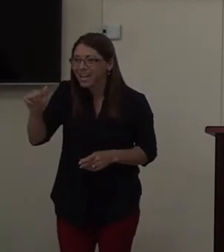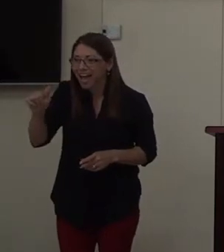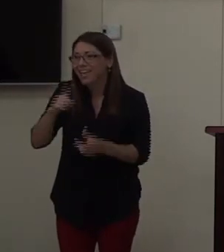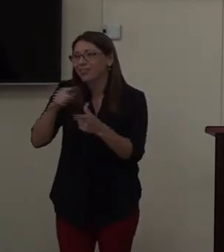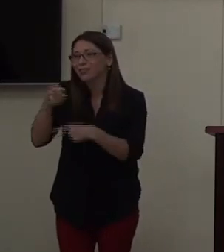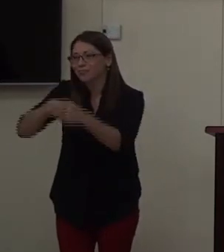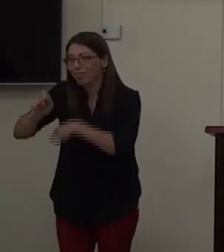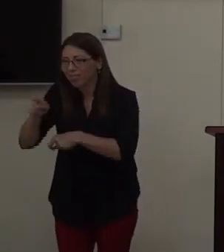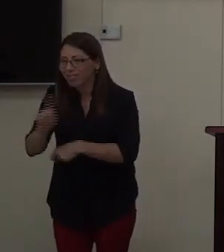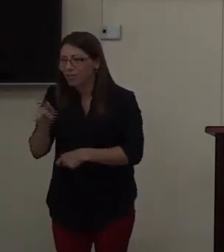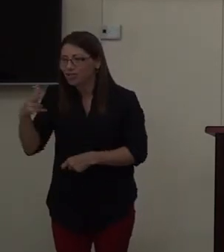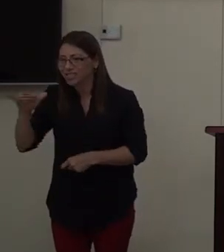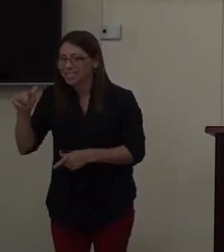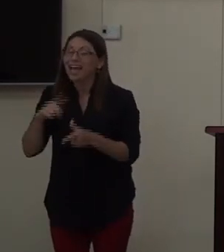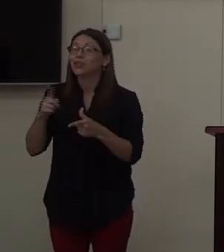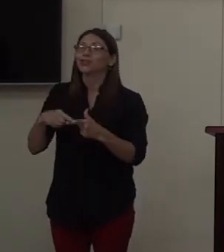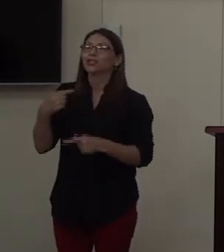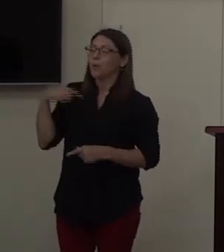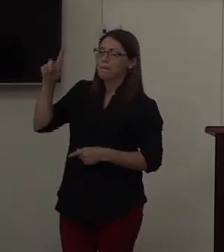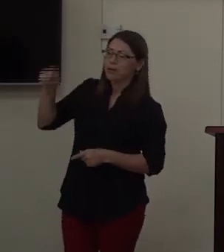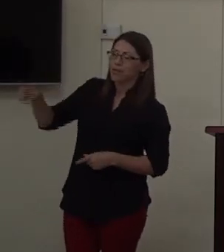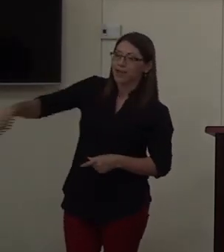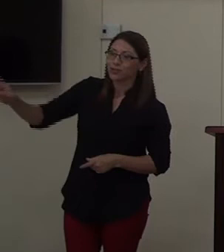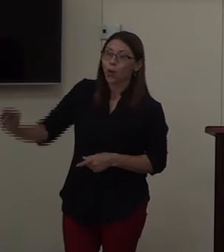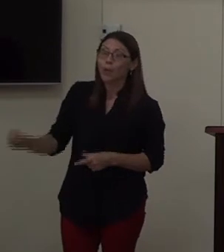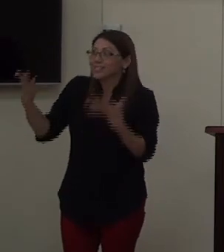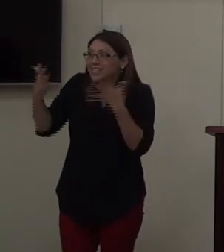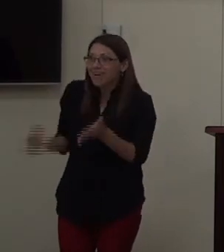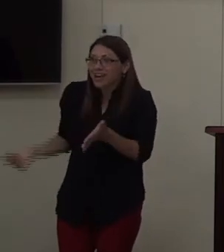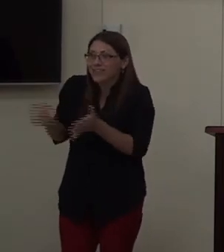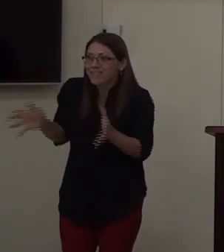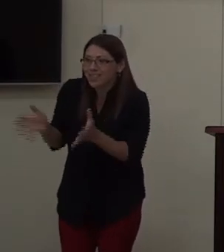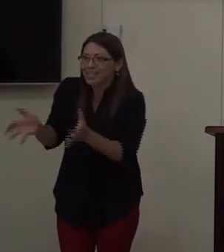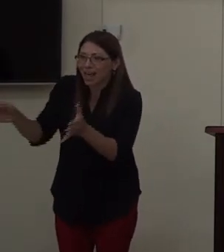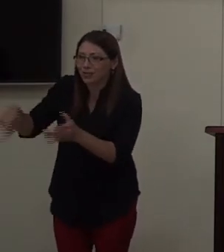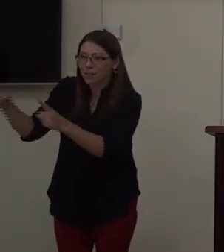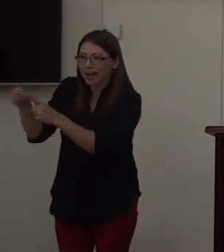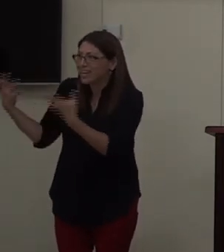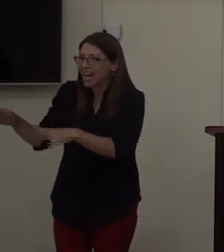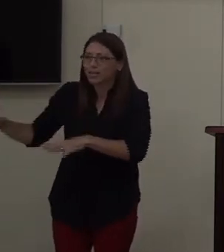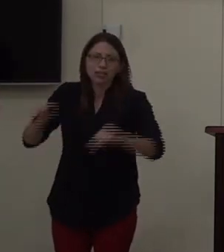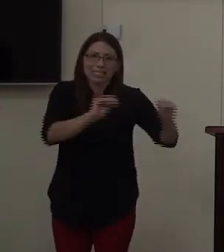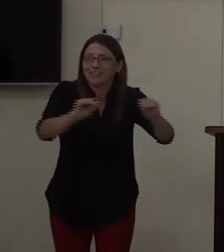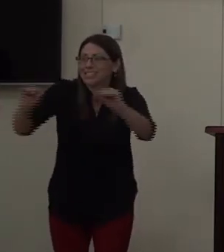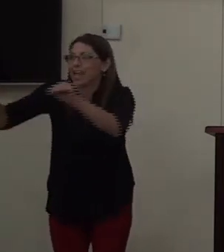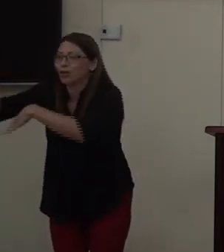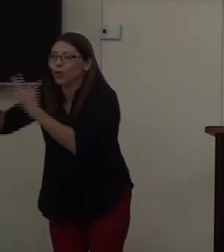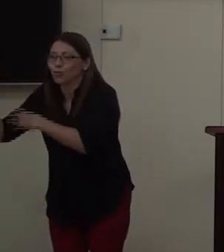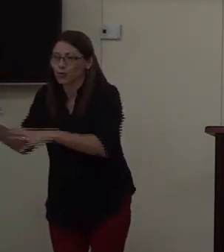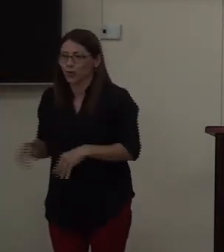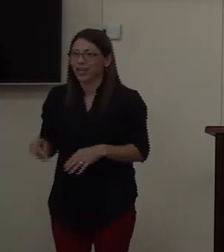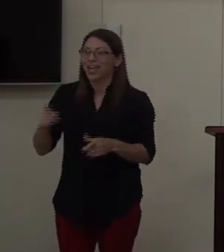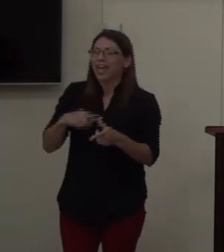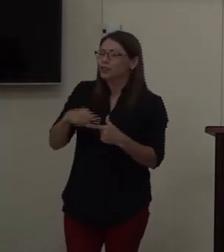cuidadoso en estos procesos, mi pregunta para ese joven, que ya habían revitalizado esa palabra, se la estaban enseñando a todo el mundo, pero esa